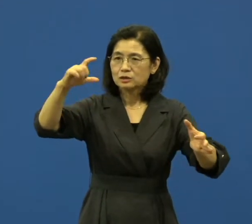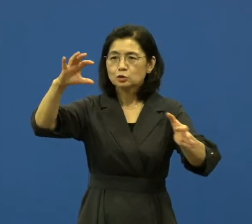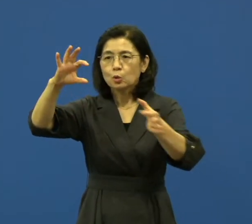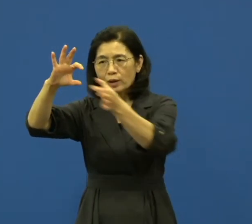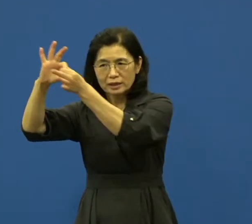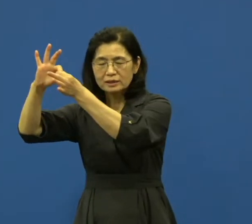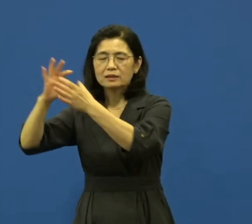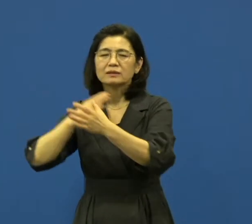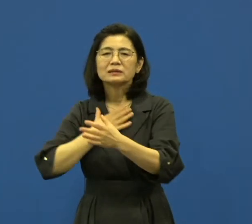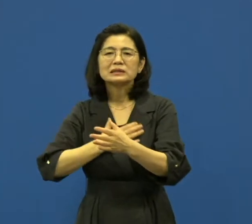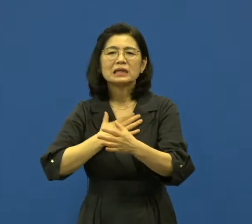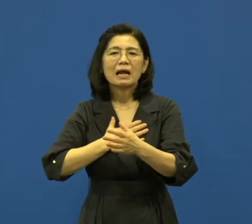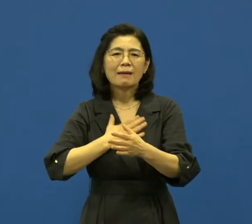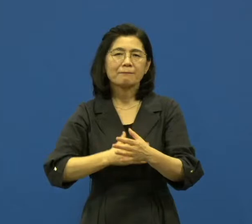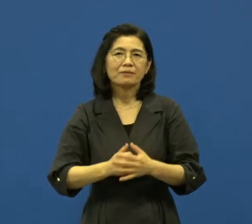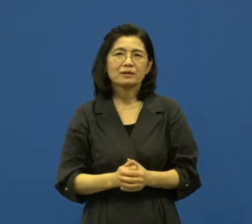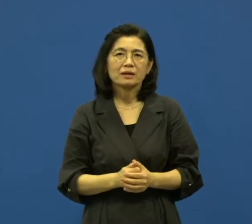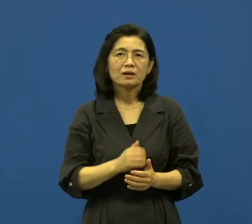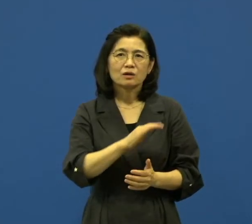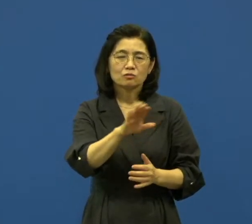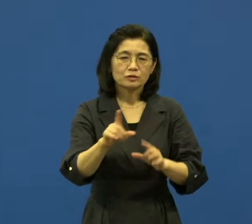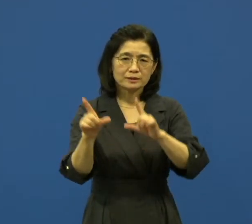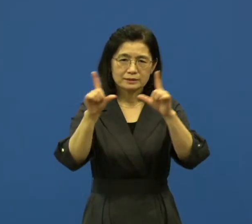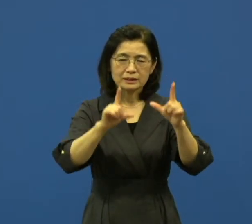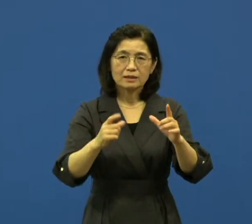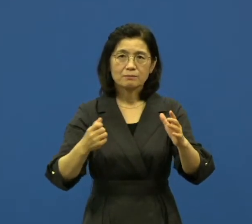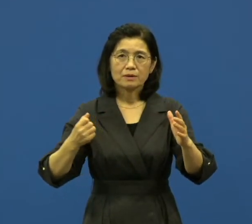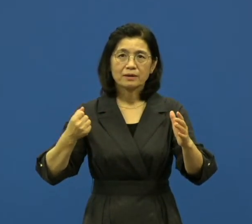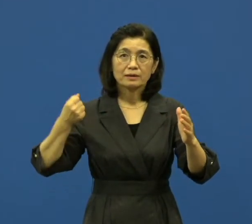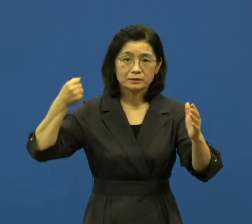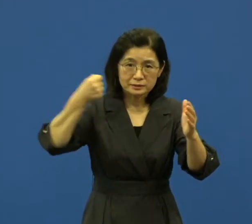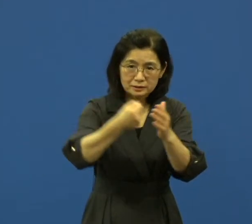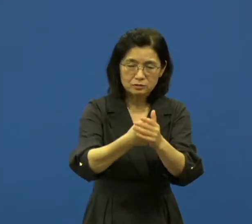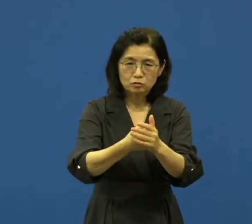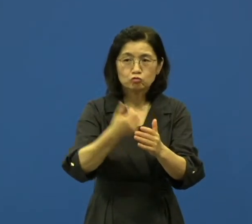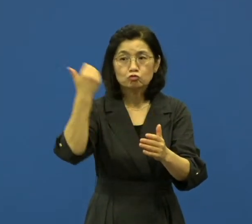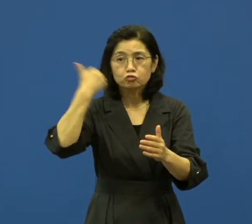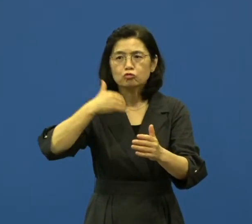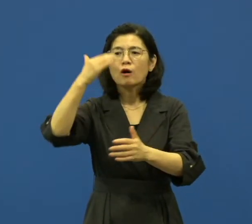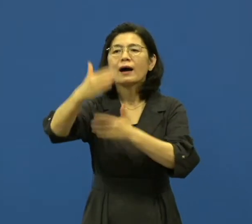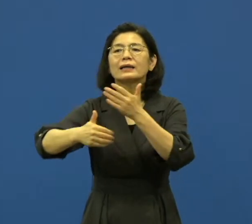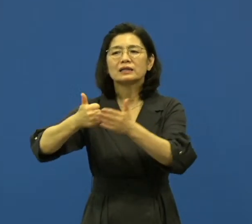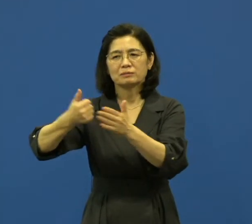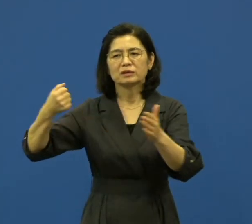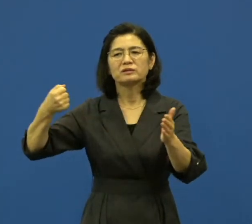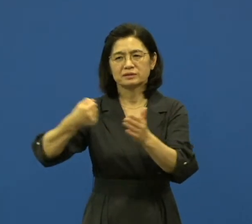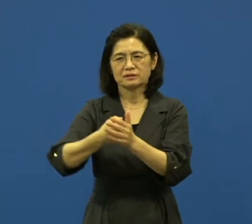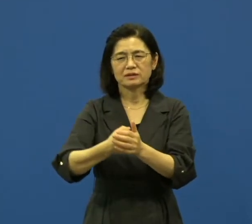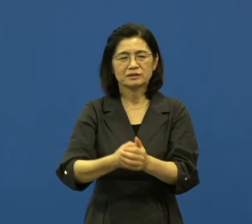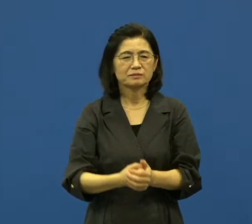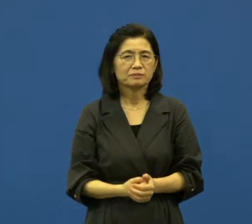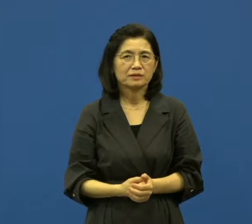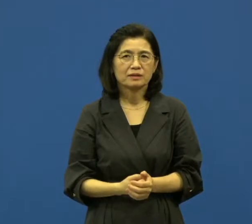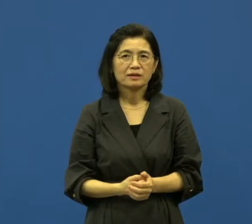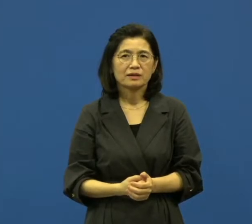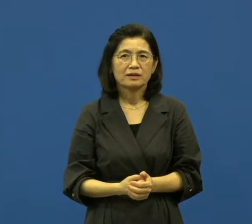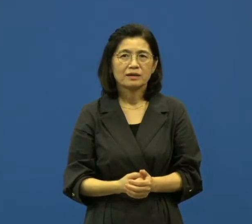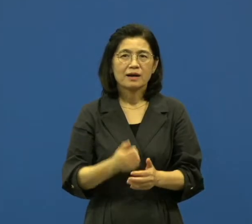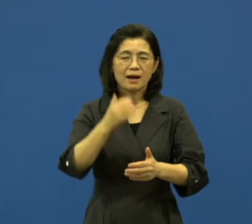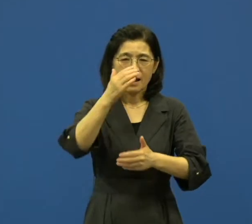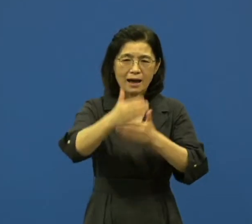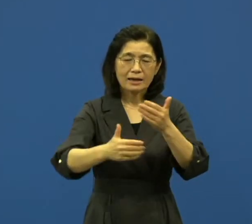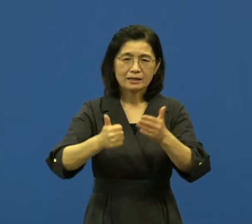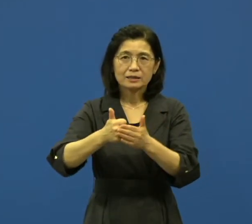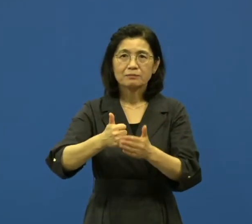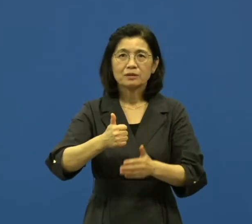것입니다. 결국 우리의 삶의 결론은 하나님이 내신다는 거죠. 여러분, 하나님은 우리를